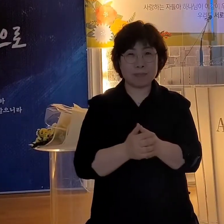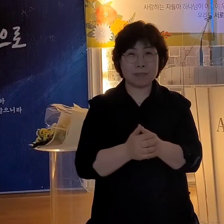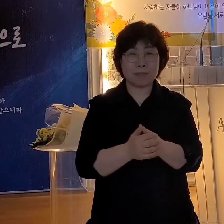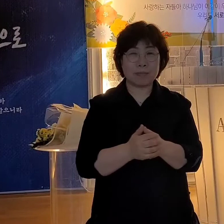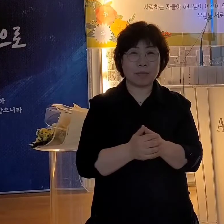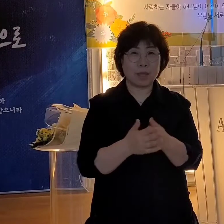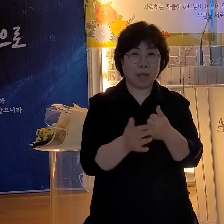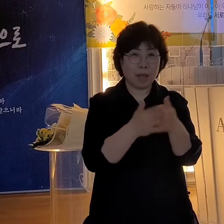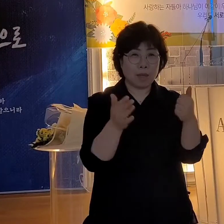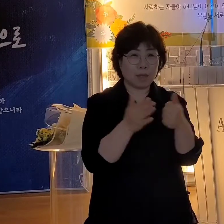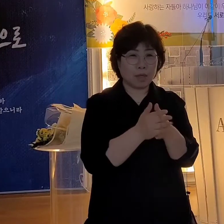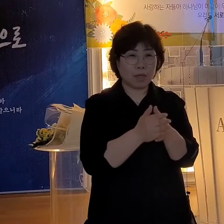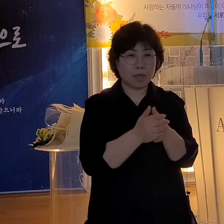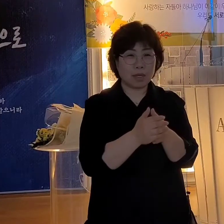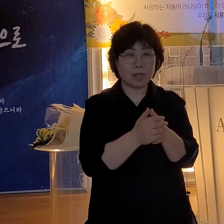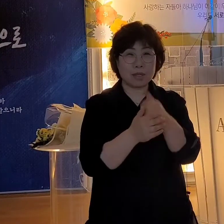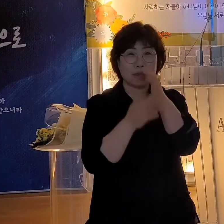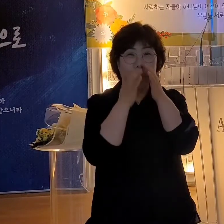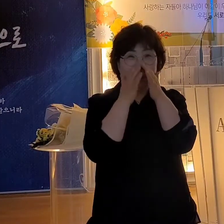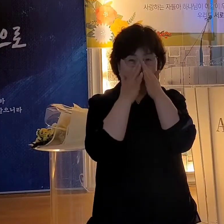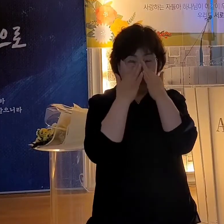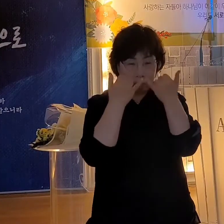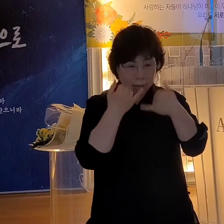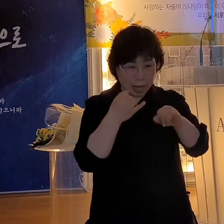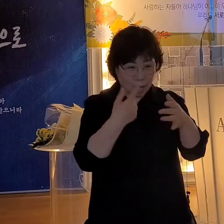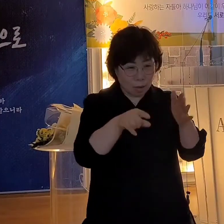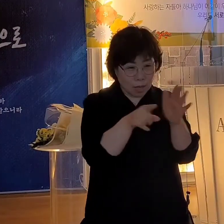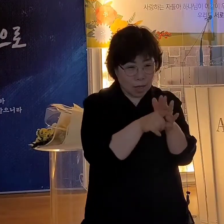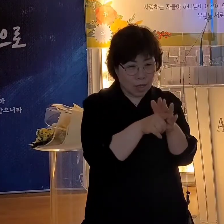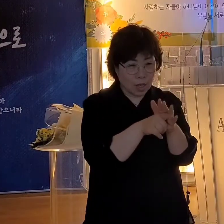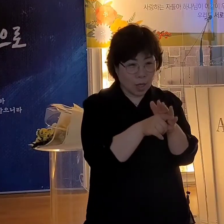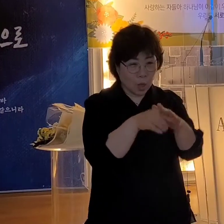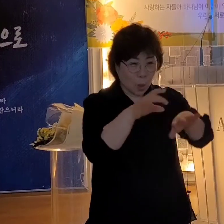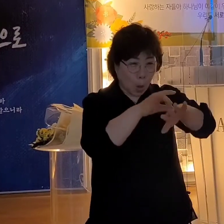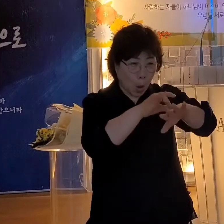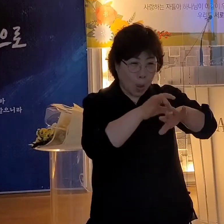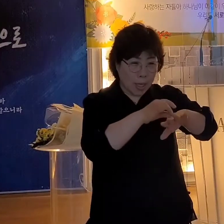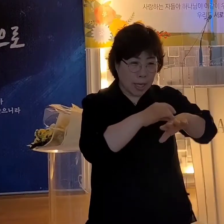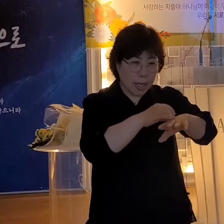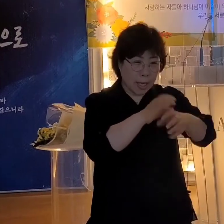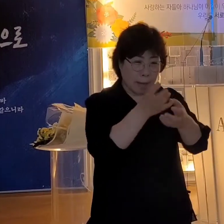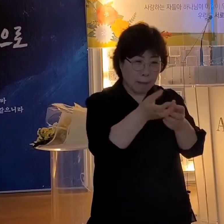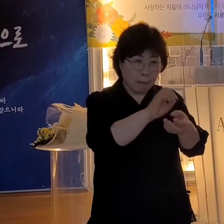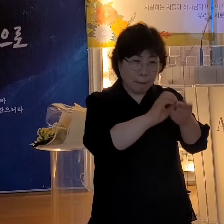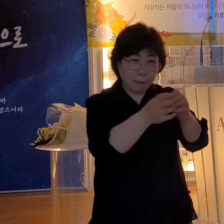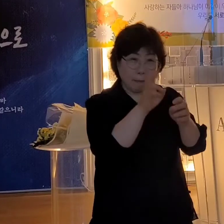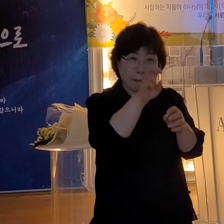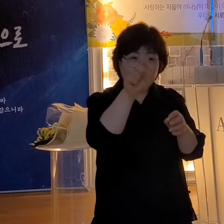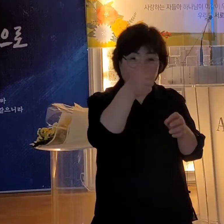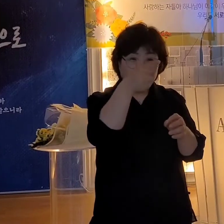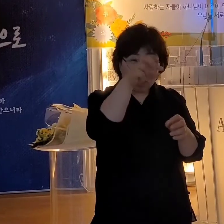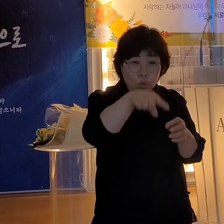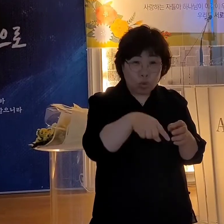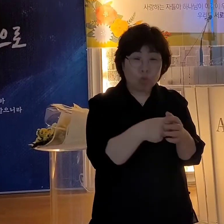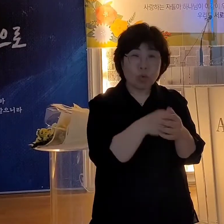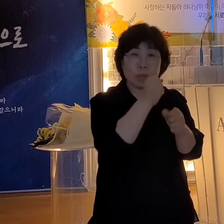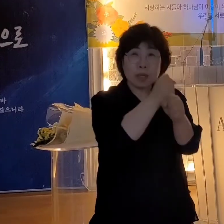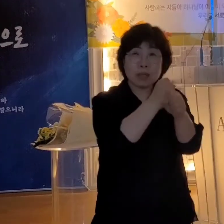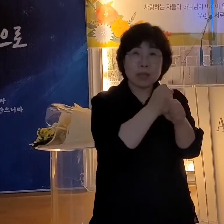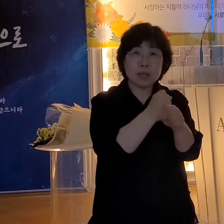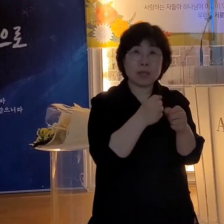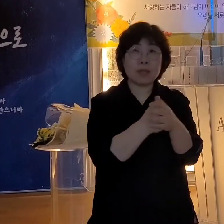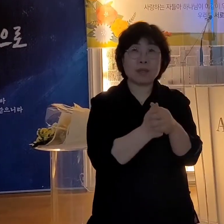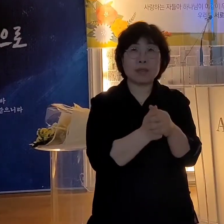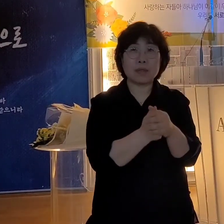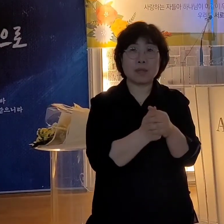희순을 위해 고기만두를 사는 인구입니다. 김치만두 안 먹어. 우리 딸은 저기 고기를 좋아해. 고기만두. 저 고기만두 아니야? 아니 그럼